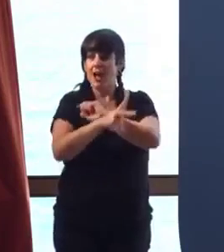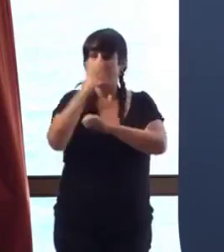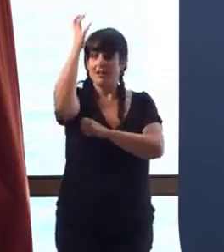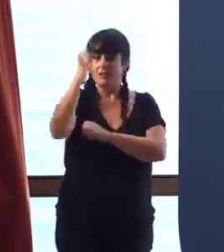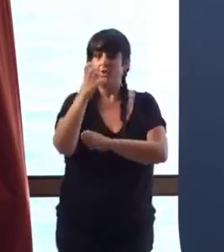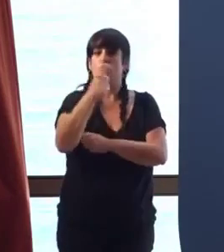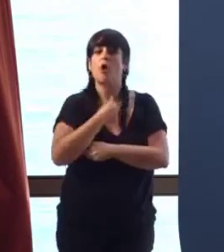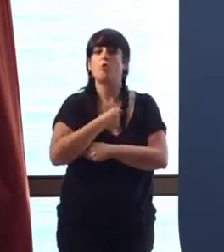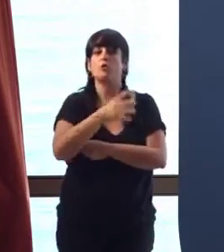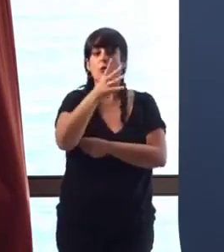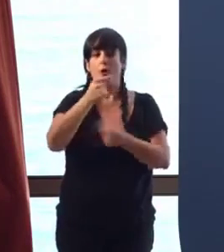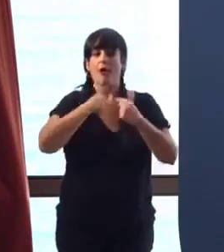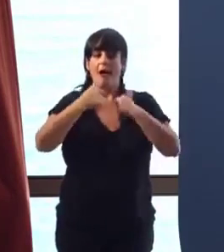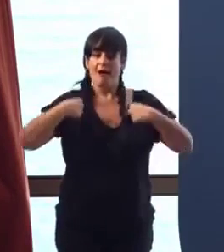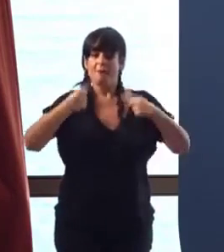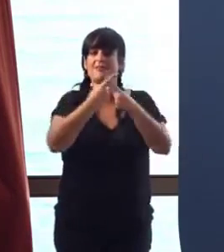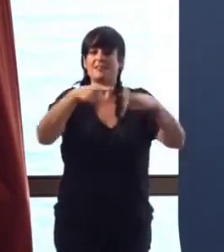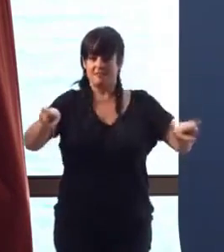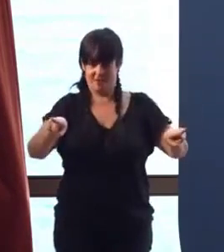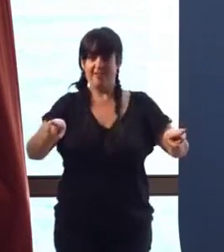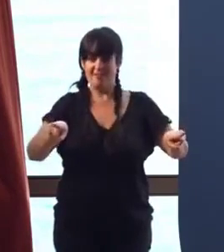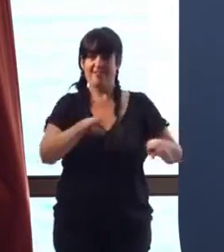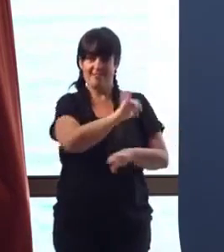sinvergüenzas que se hacían fotos con narcotraficantes.